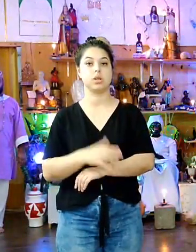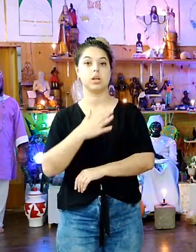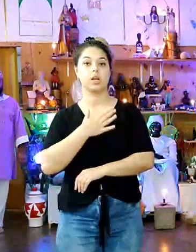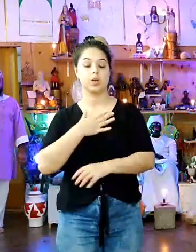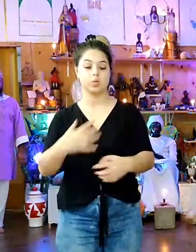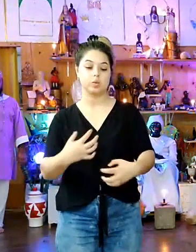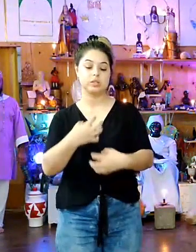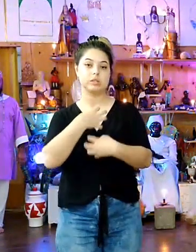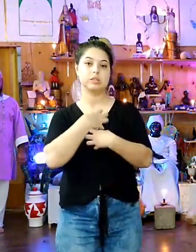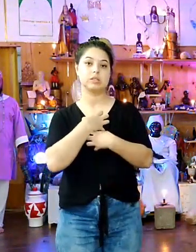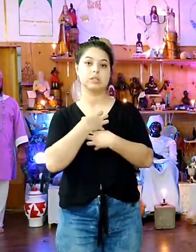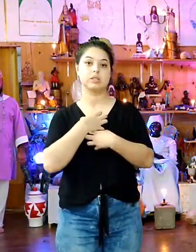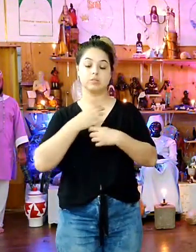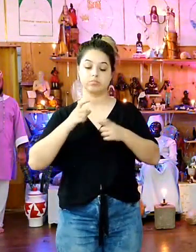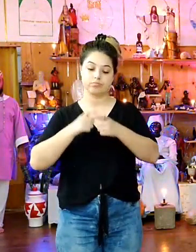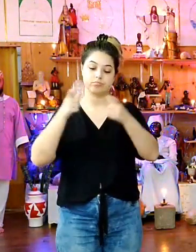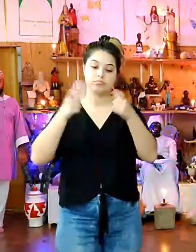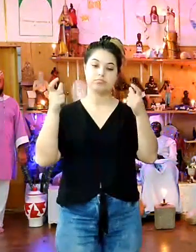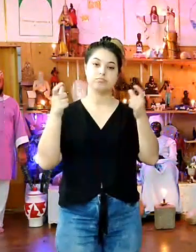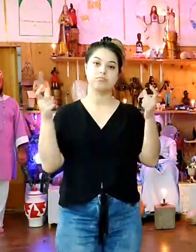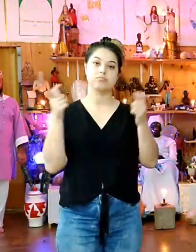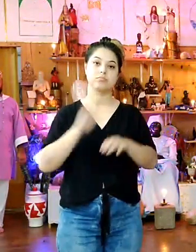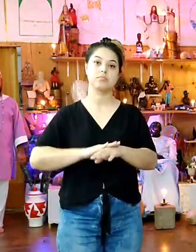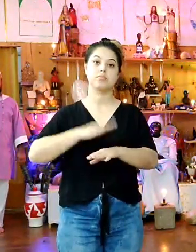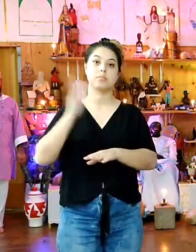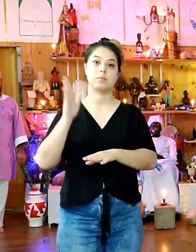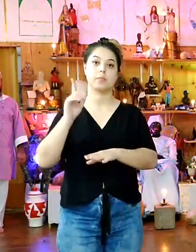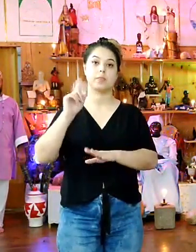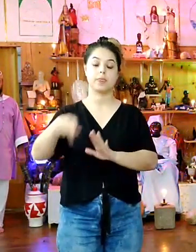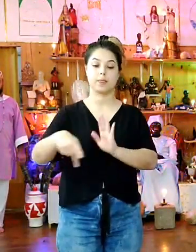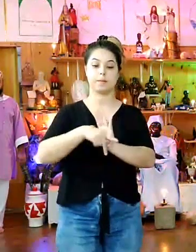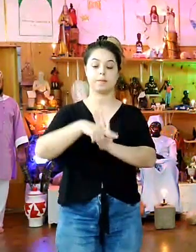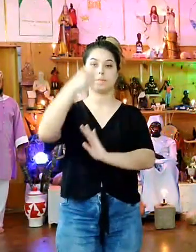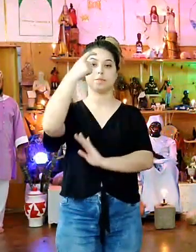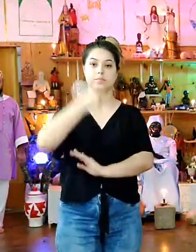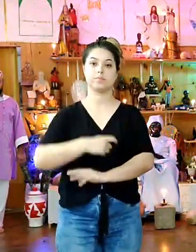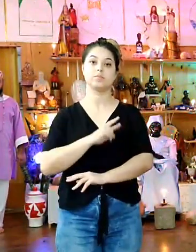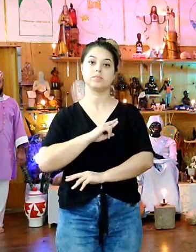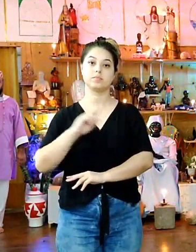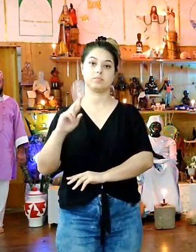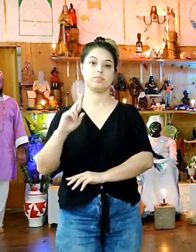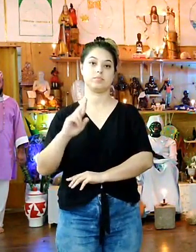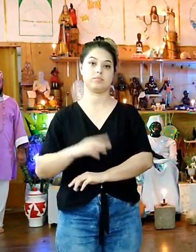eu me sinto crescendo mais como religioso.